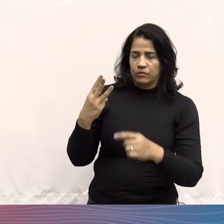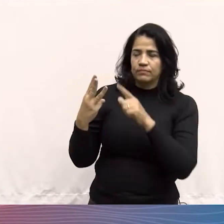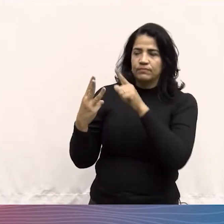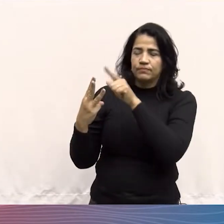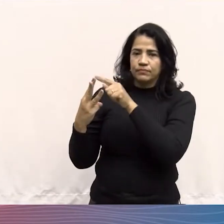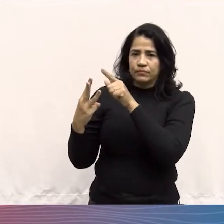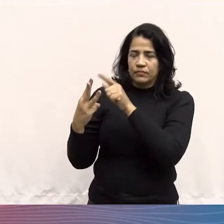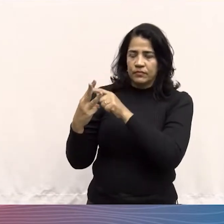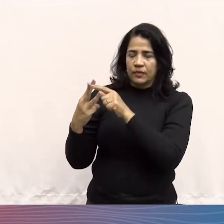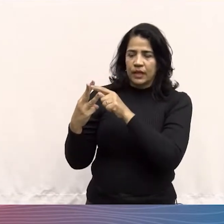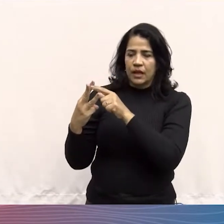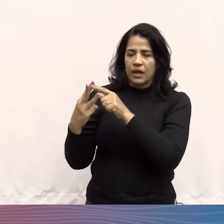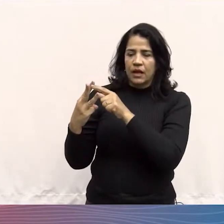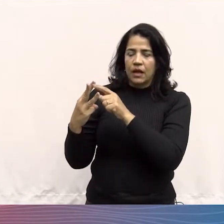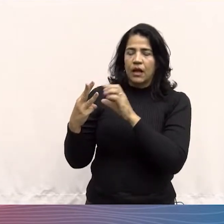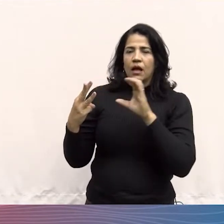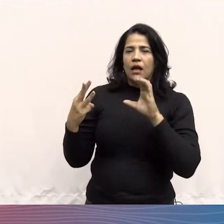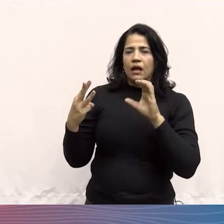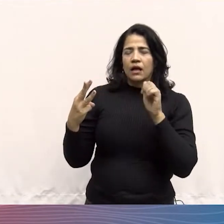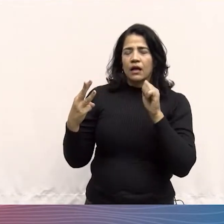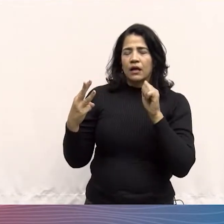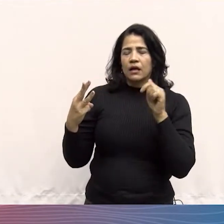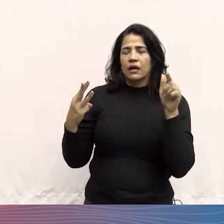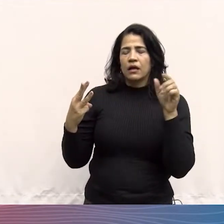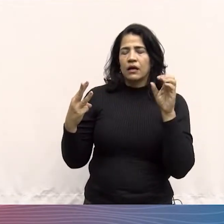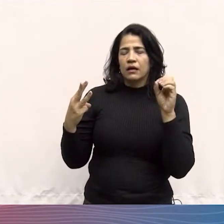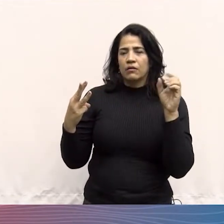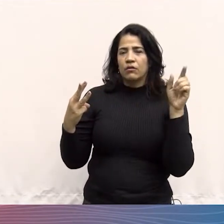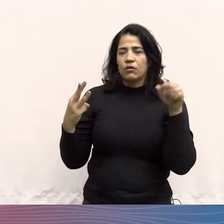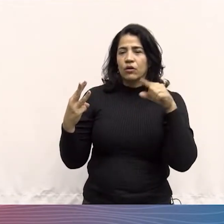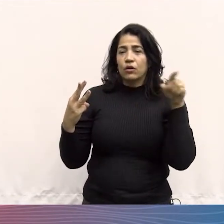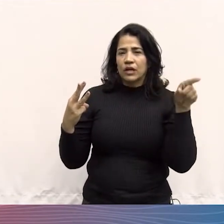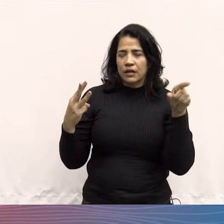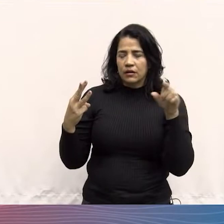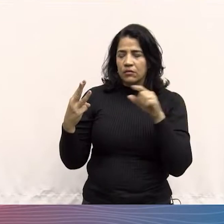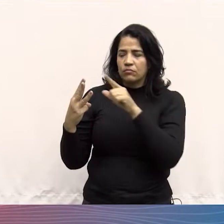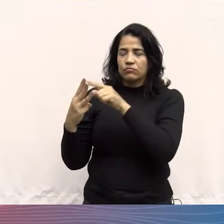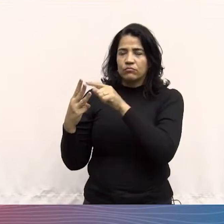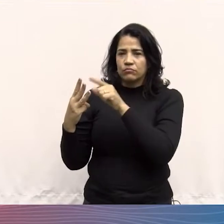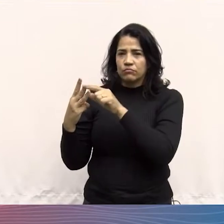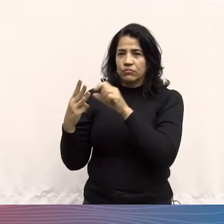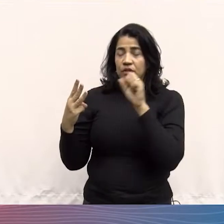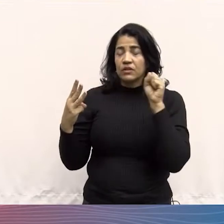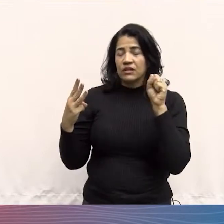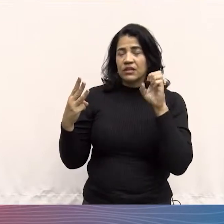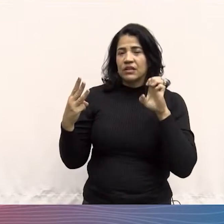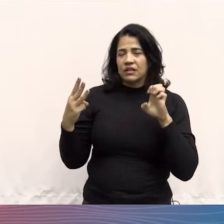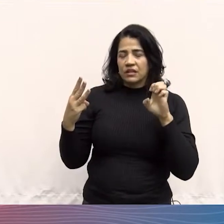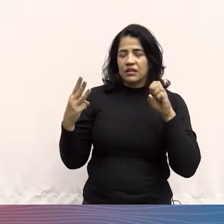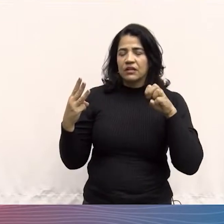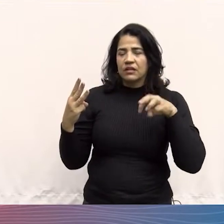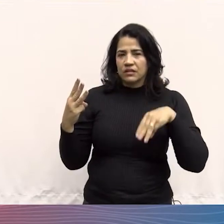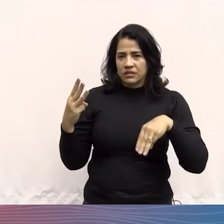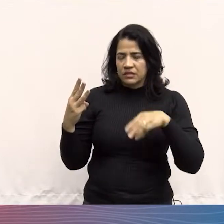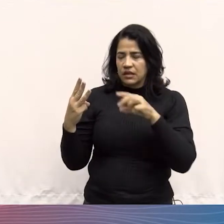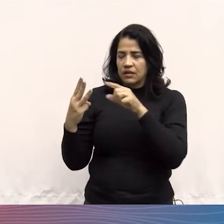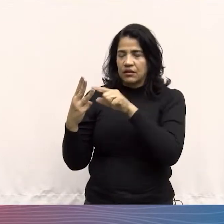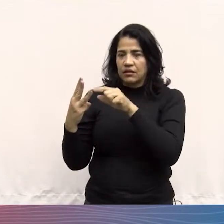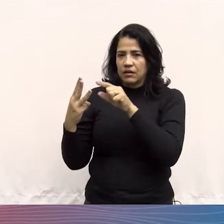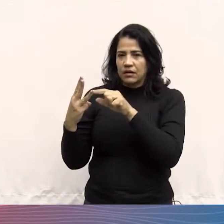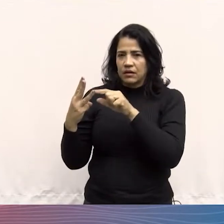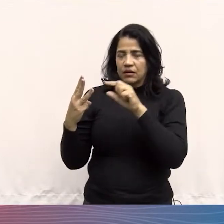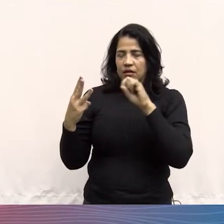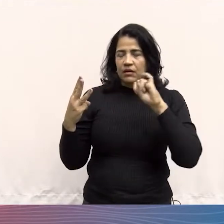3 filhos, o Cão, né, ele foi amaldiçoado pelo seu próprio pai, porque